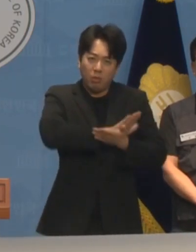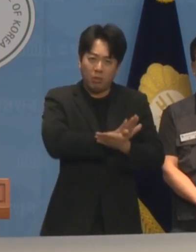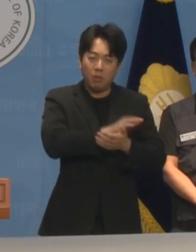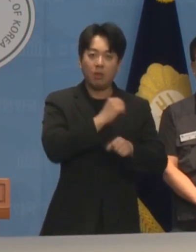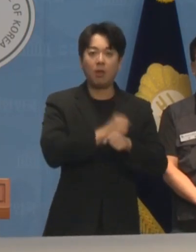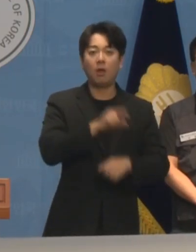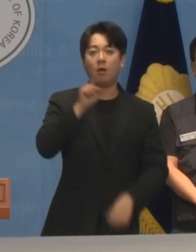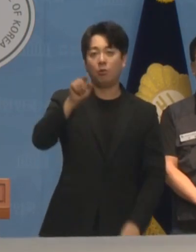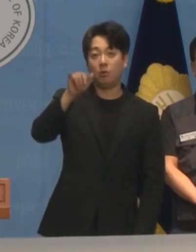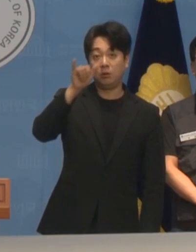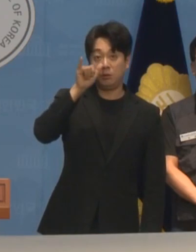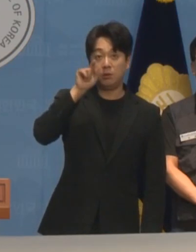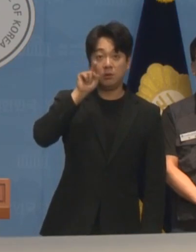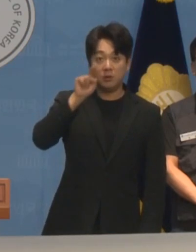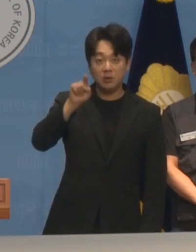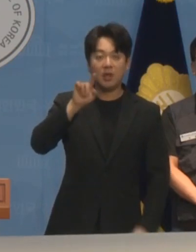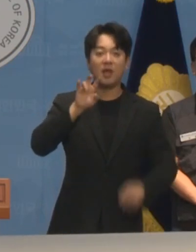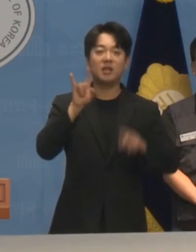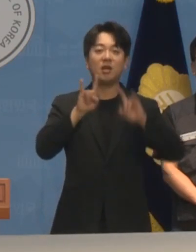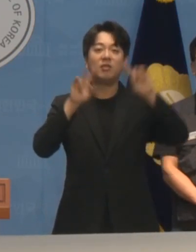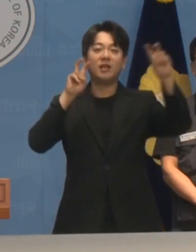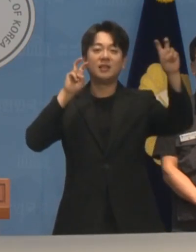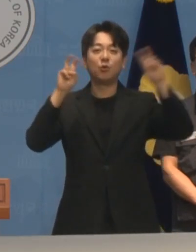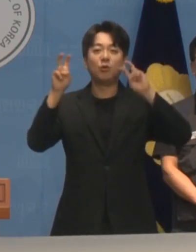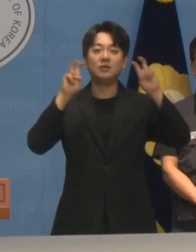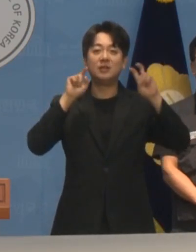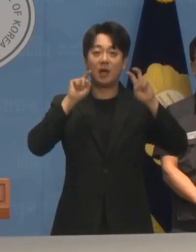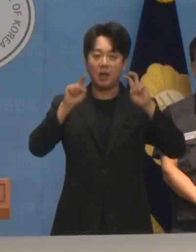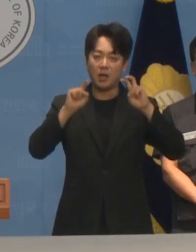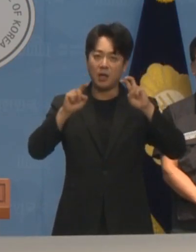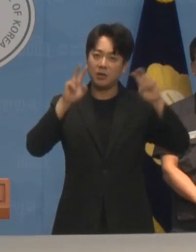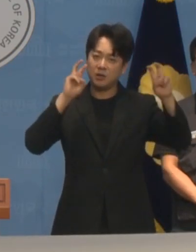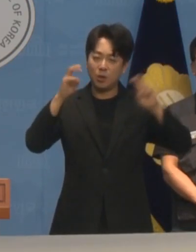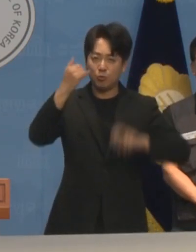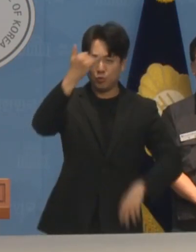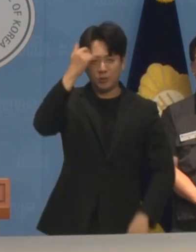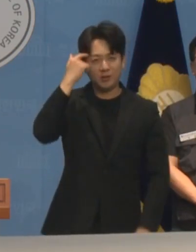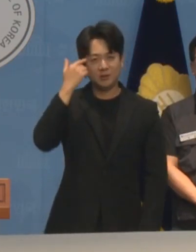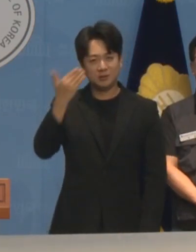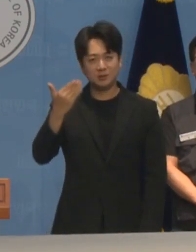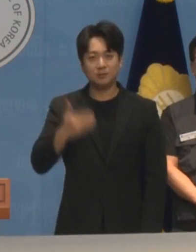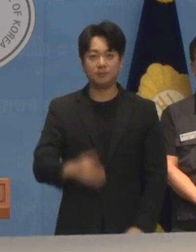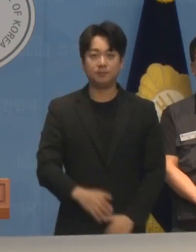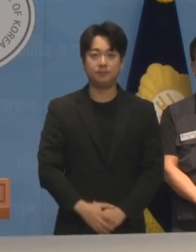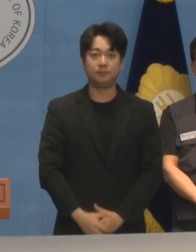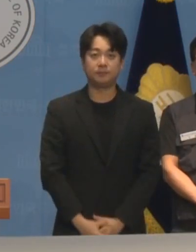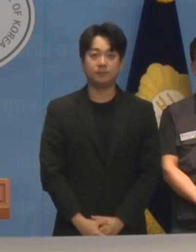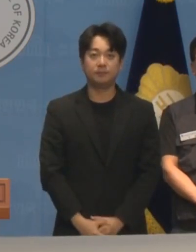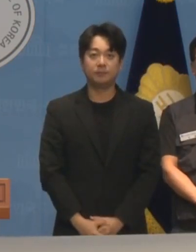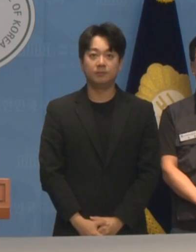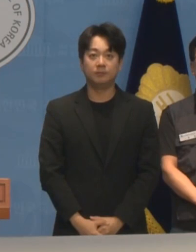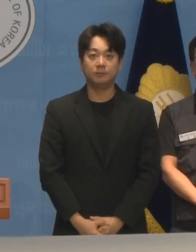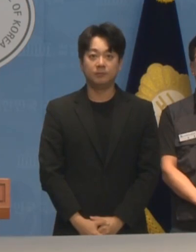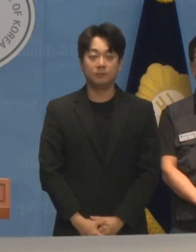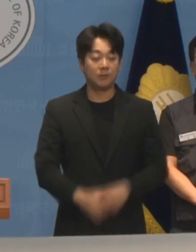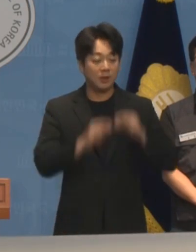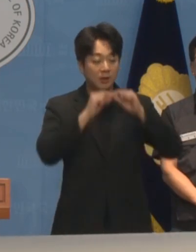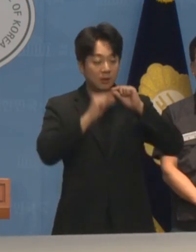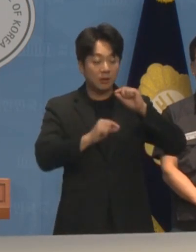현대자동차가 내세우는 기업의 윤리 가치인지 꼭 묻고 싶습니다. 비록 저희 이수기업